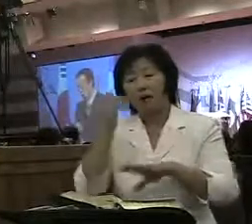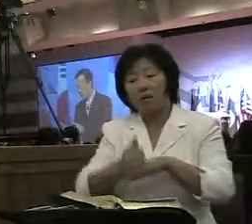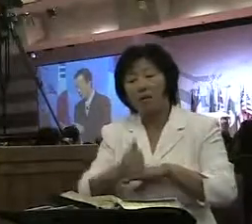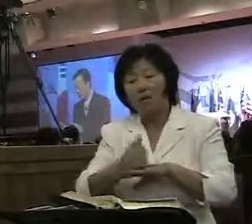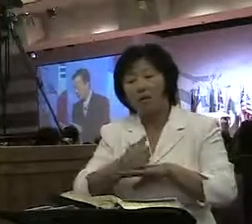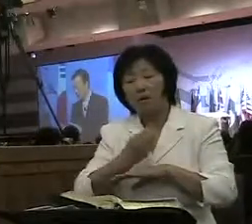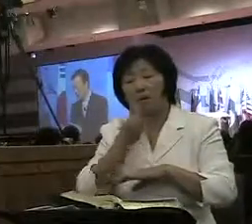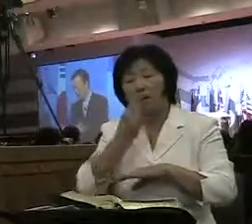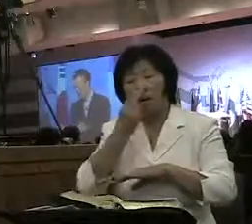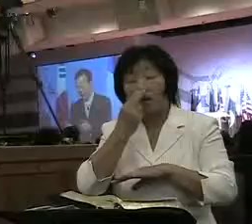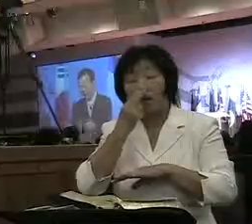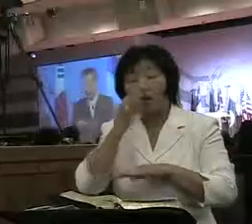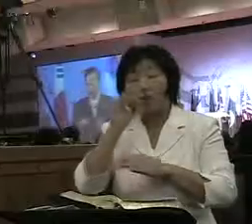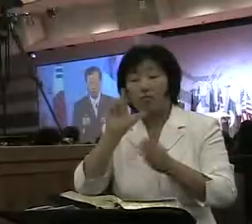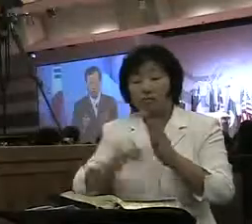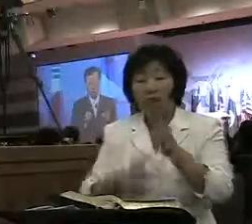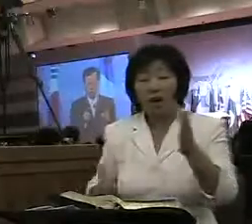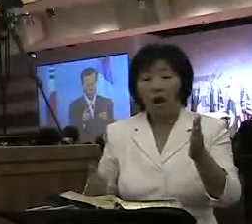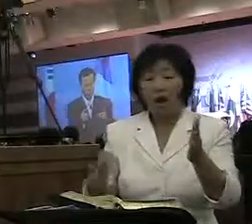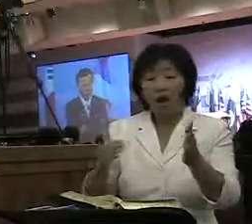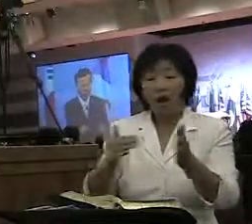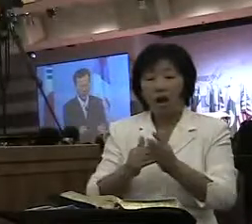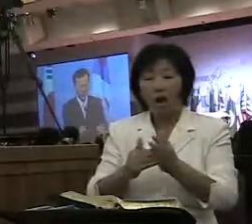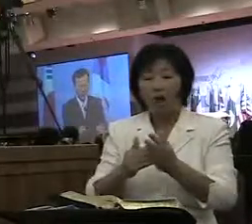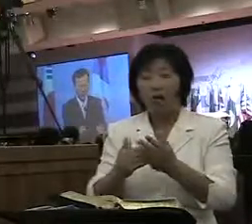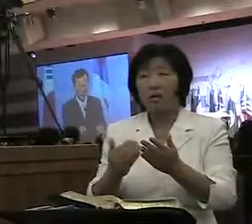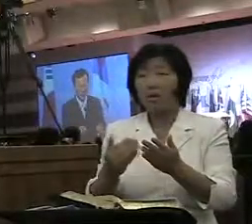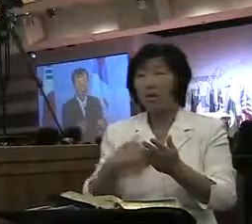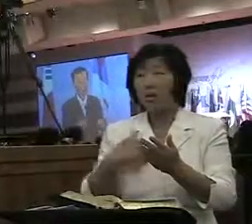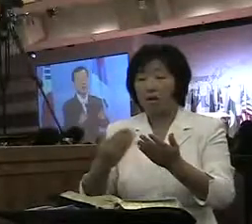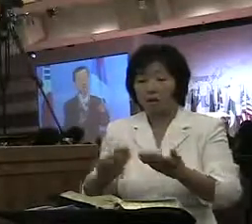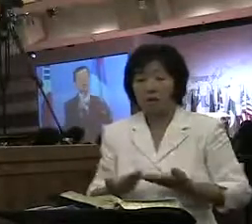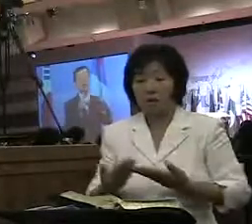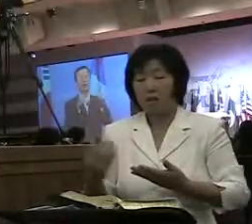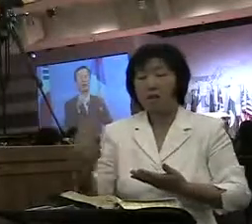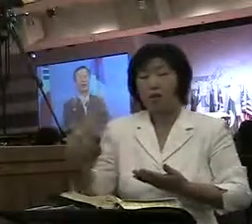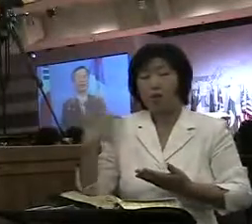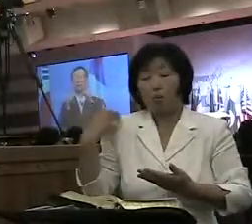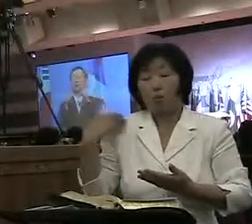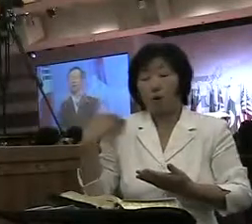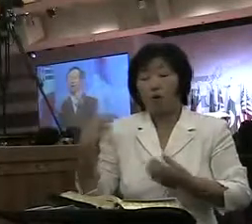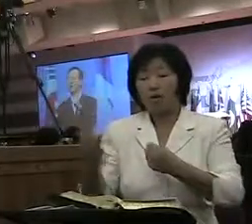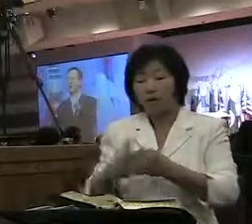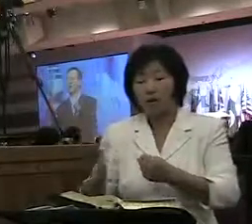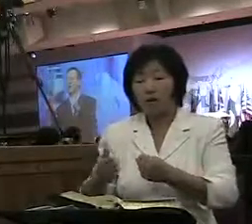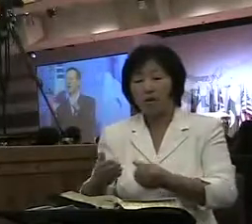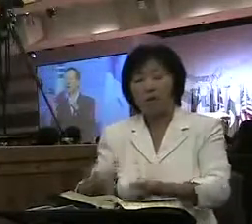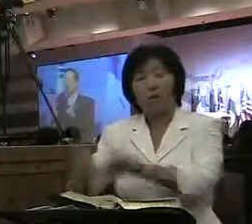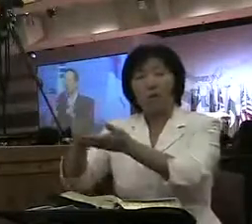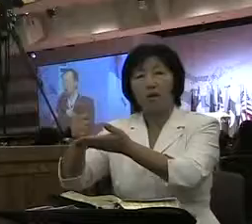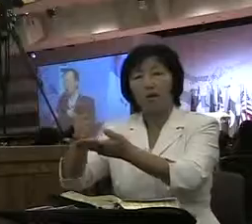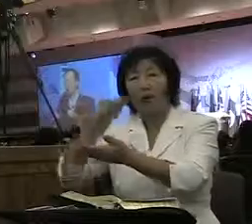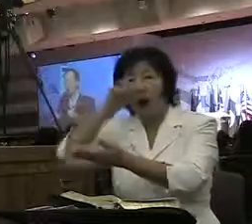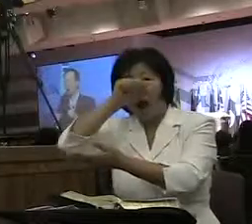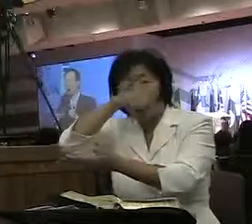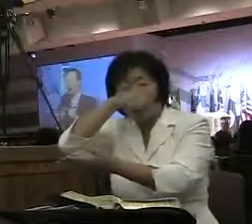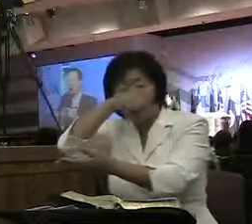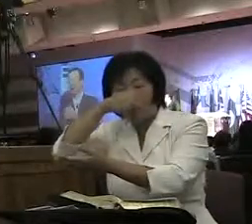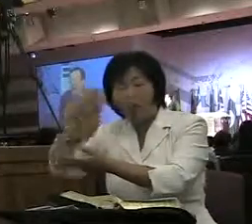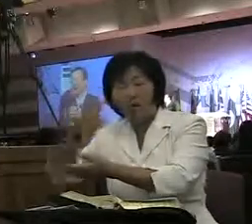숨쉬는 순간까지 내게 주어진 소명 때문에, 내가 섬겨야 되는 아프리카 그 대륙의 영혼들